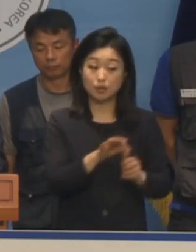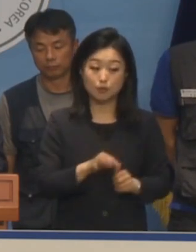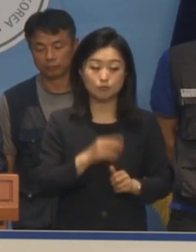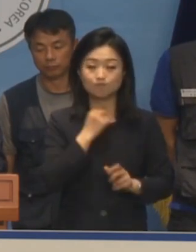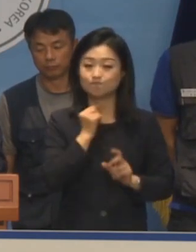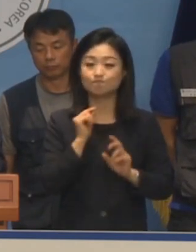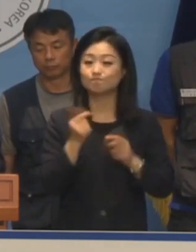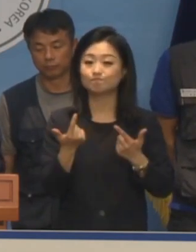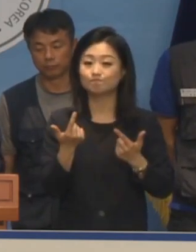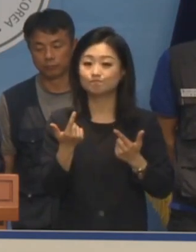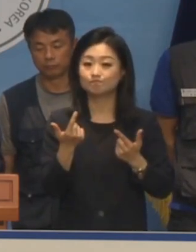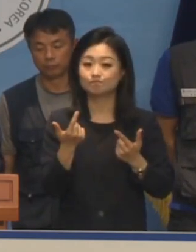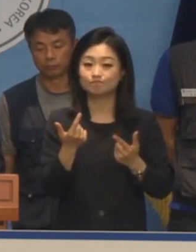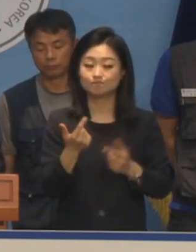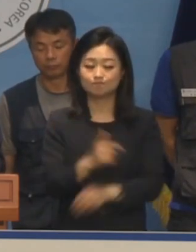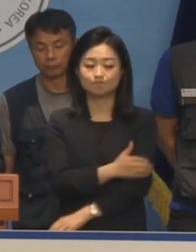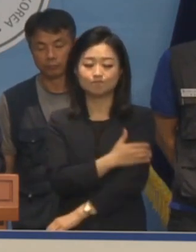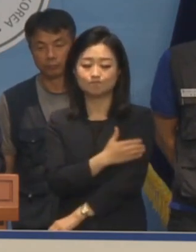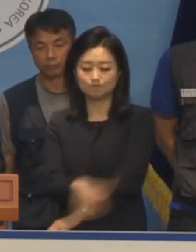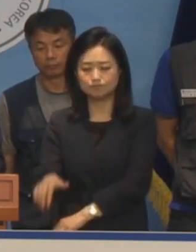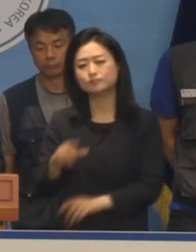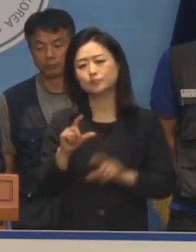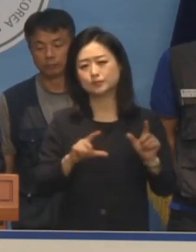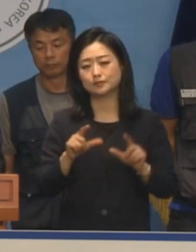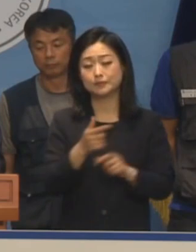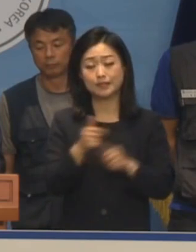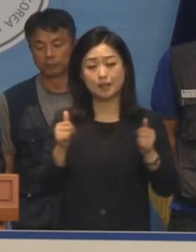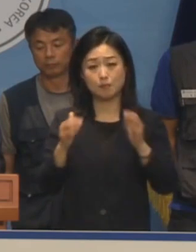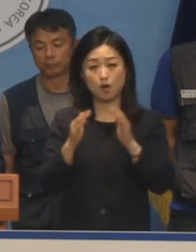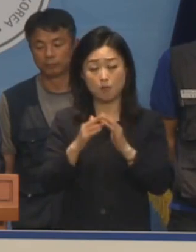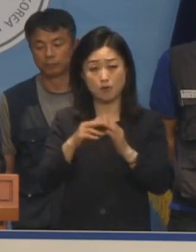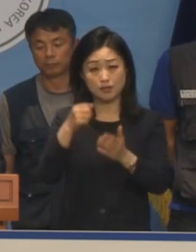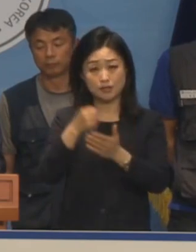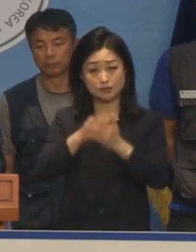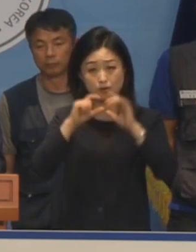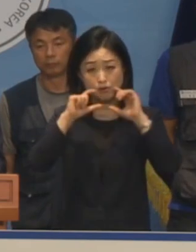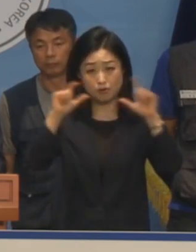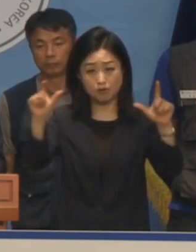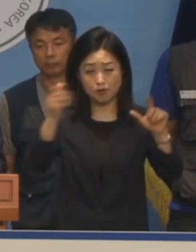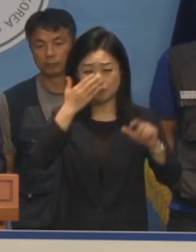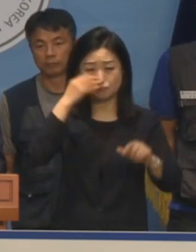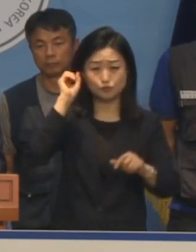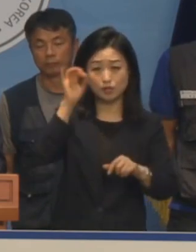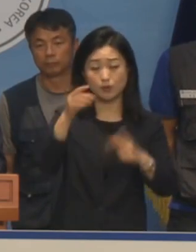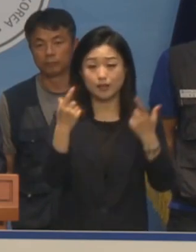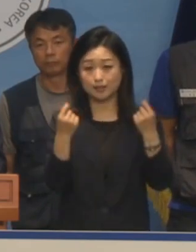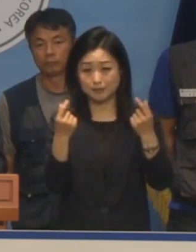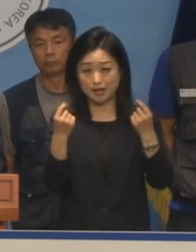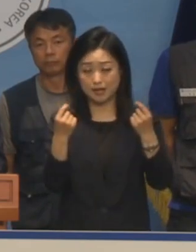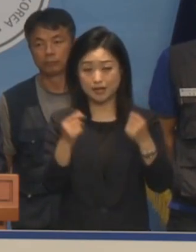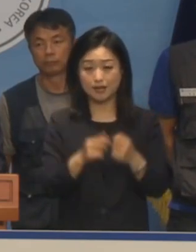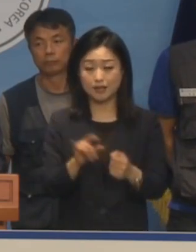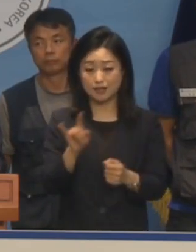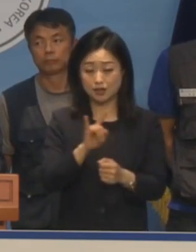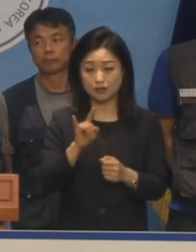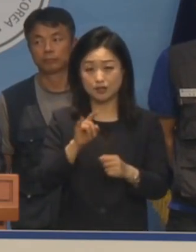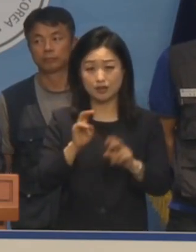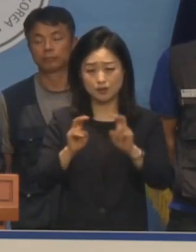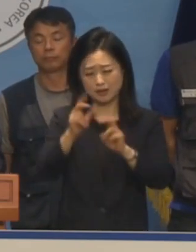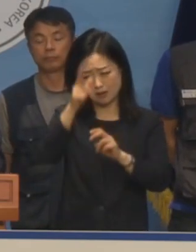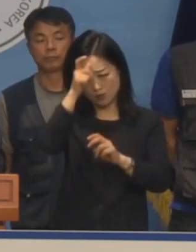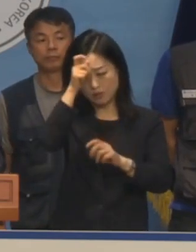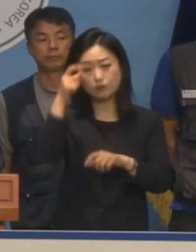않겠다라고 하는 행태는 대법원 판결을 대단히 우롱하는 것이고 아집이라고 밖에 볼 수